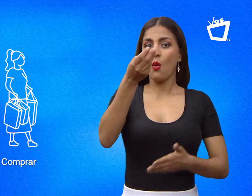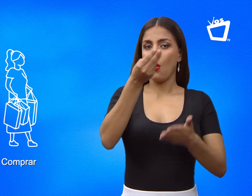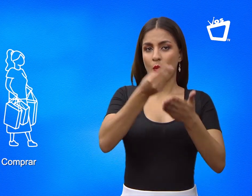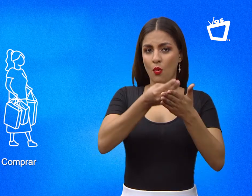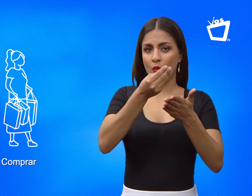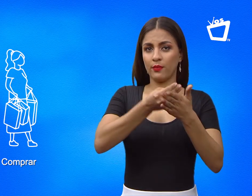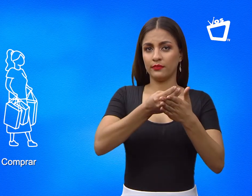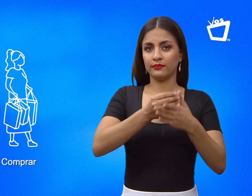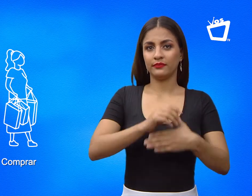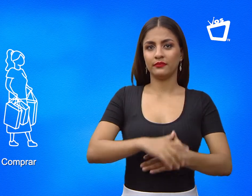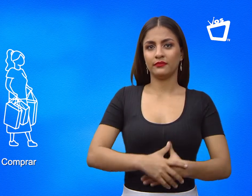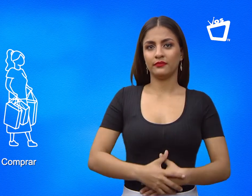Comprar.